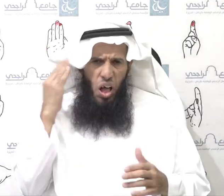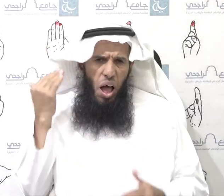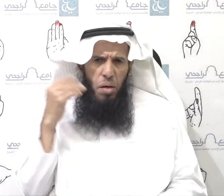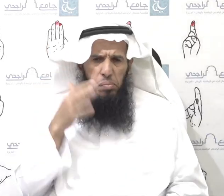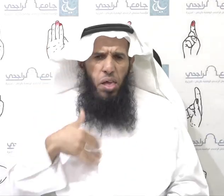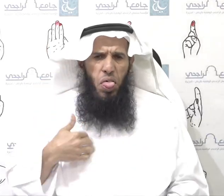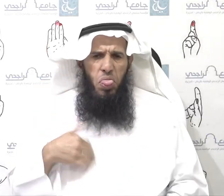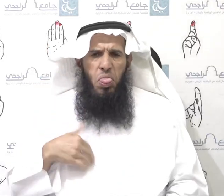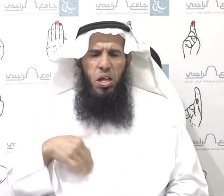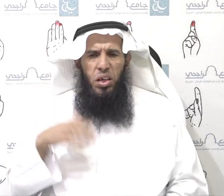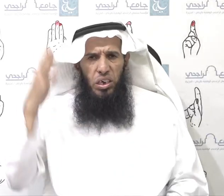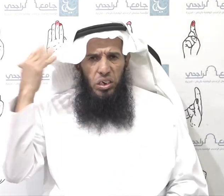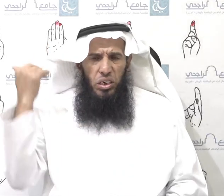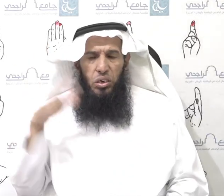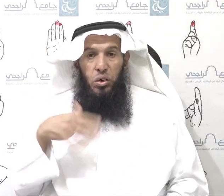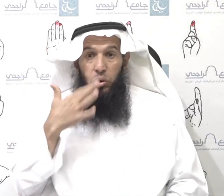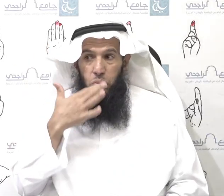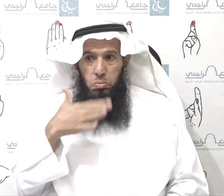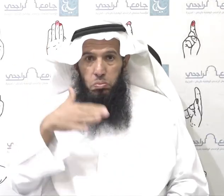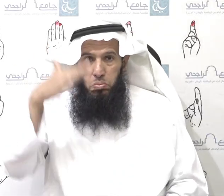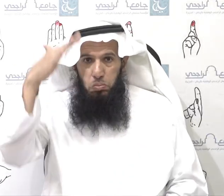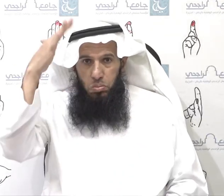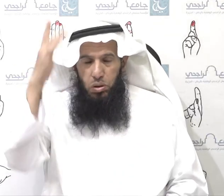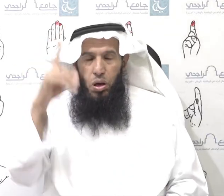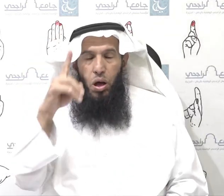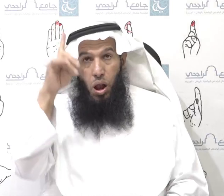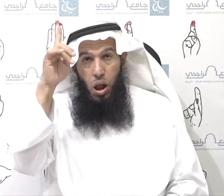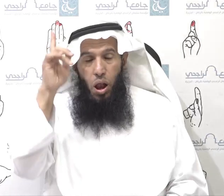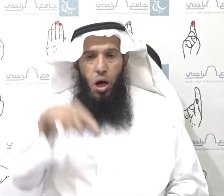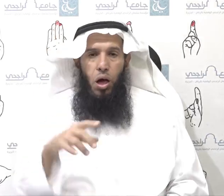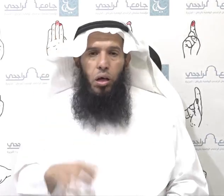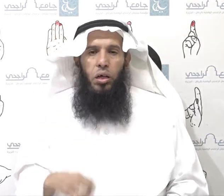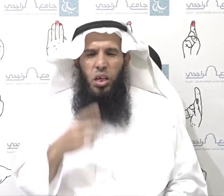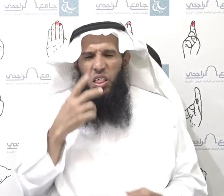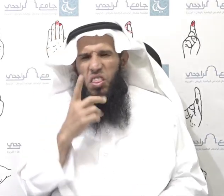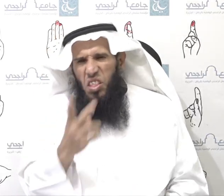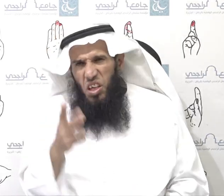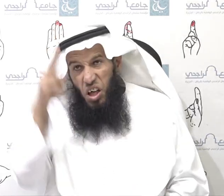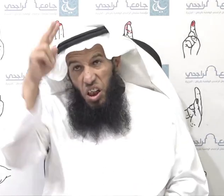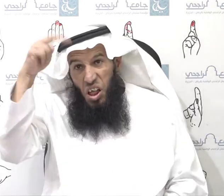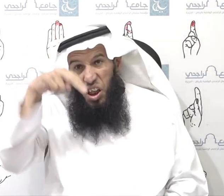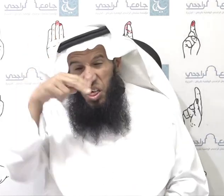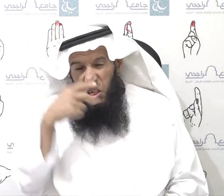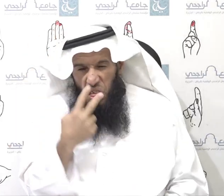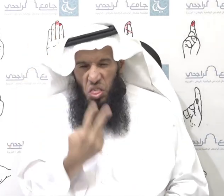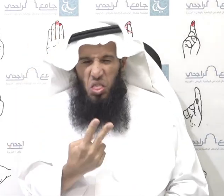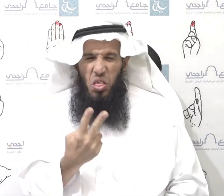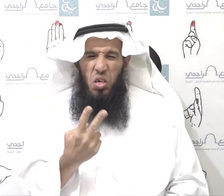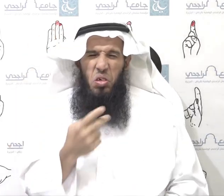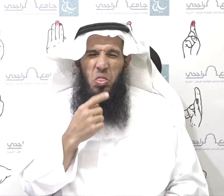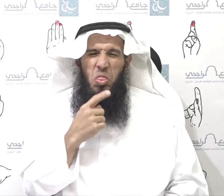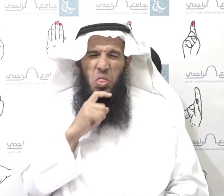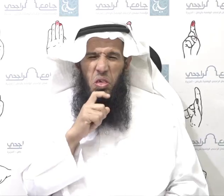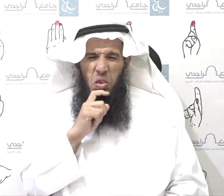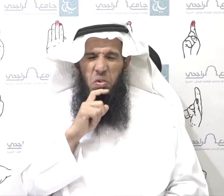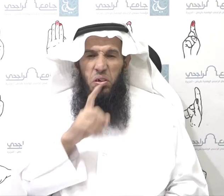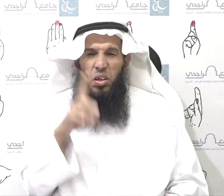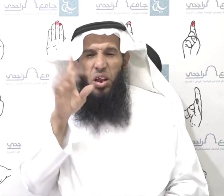إنه الكبير الذي نظر الله إلى ضعفه وقلة حيلته فرحمه جل